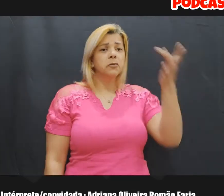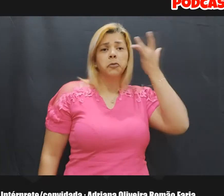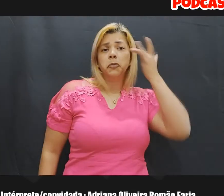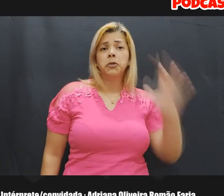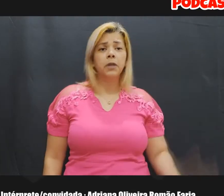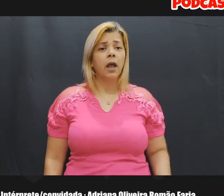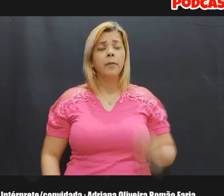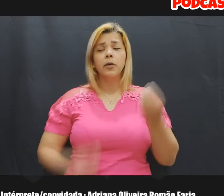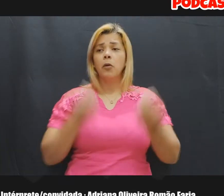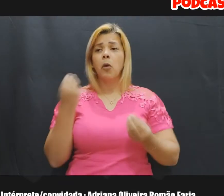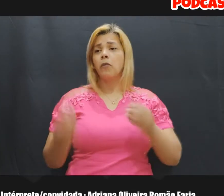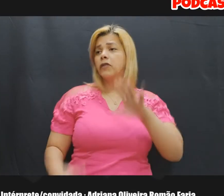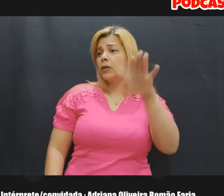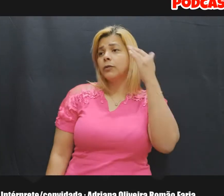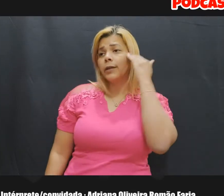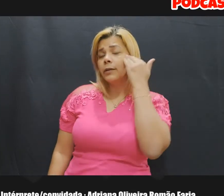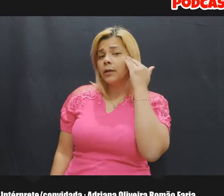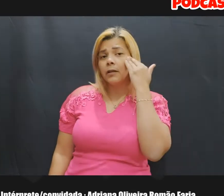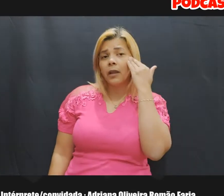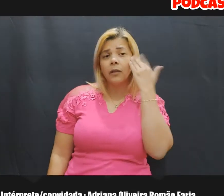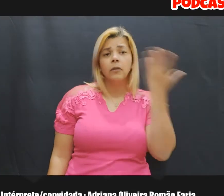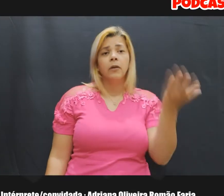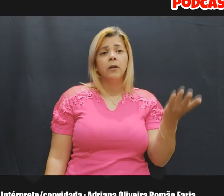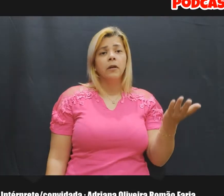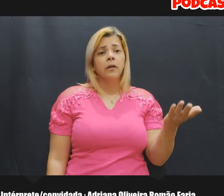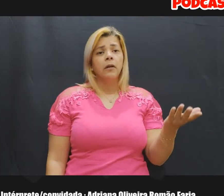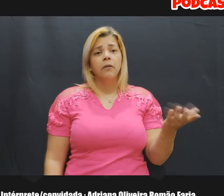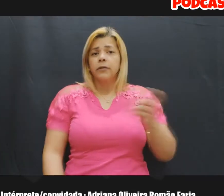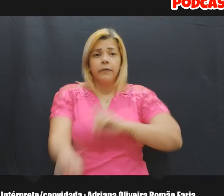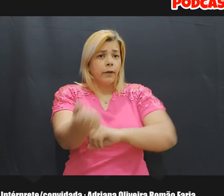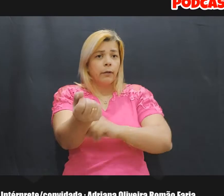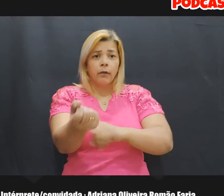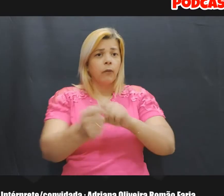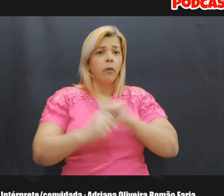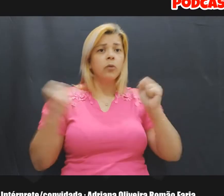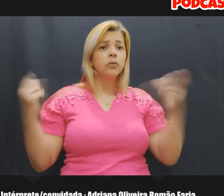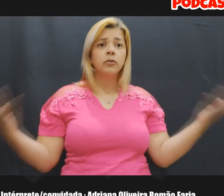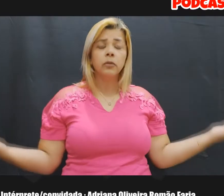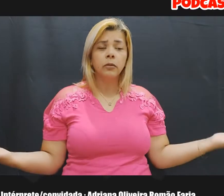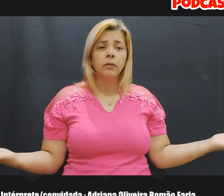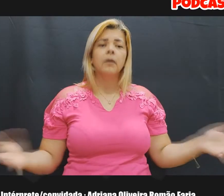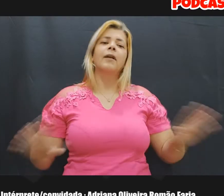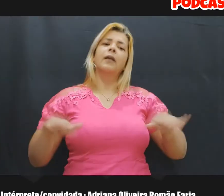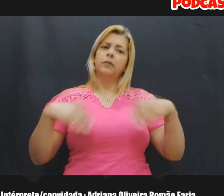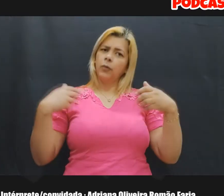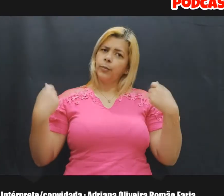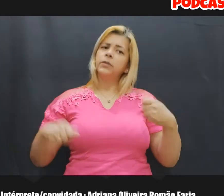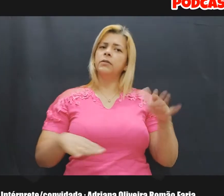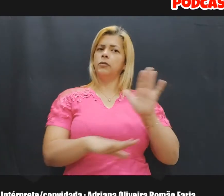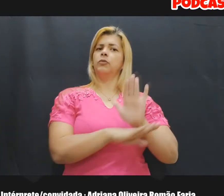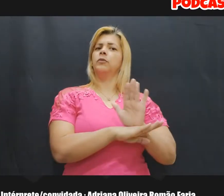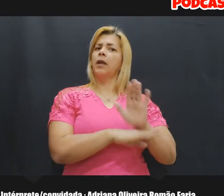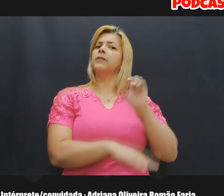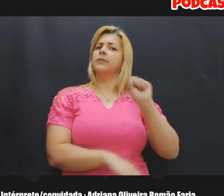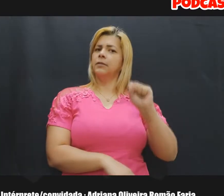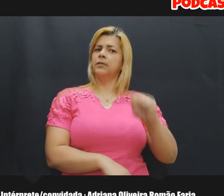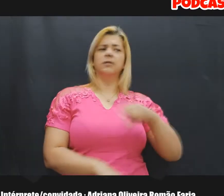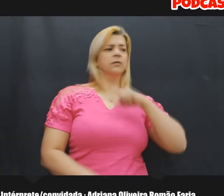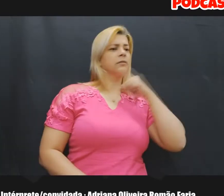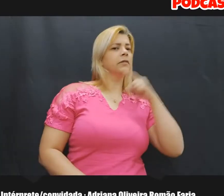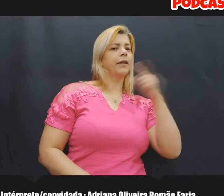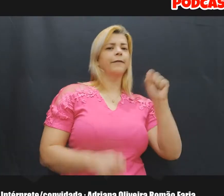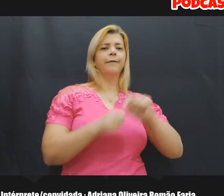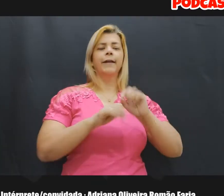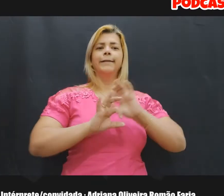fazer, você não entende o que as pessoas falam, você não tem um direcionamento e você precisa fazer alguma coisa. E ninguém te ajuda, ninguém te